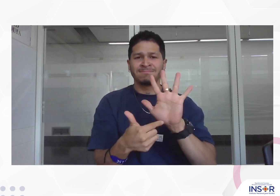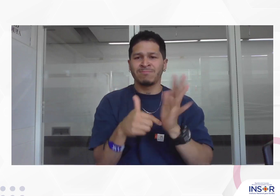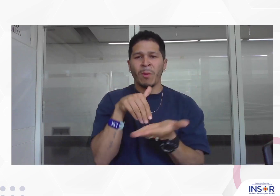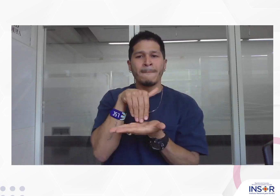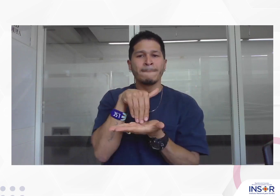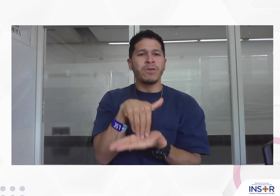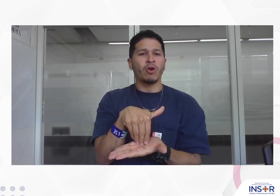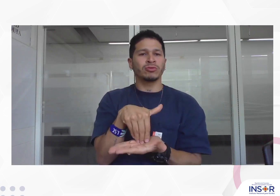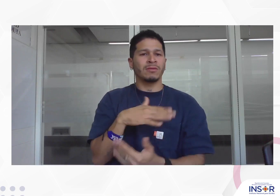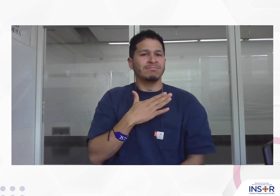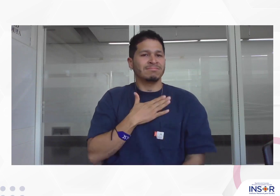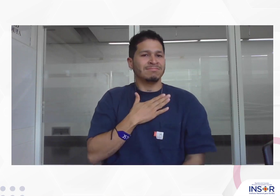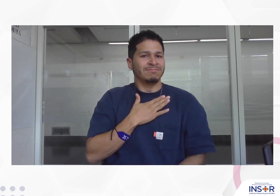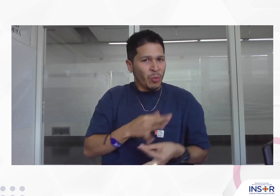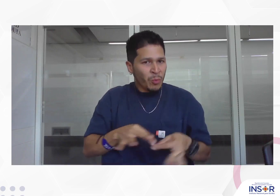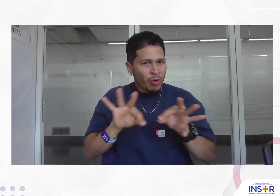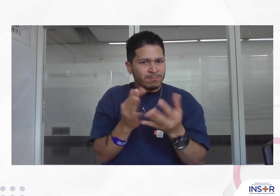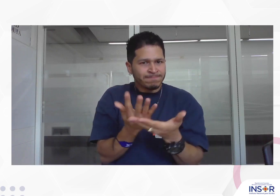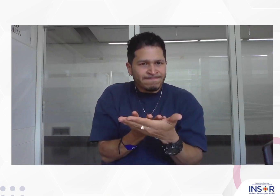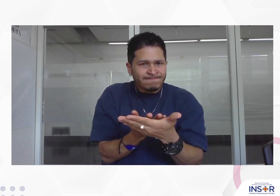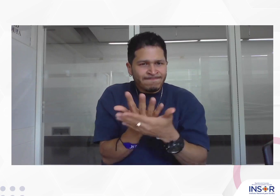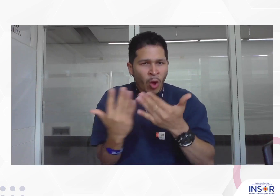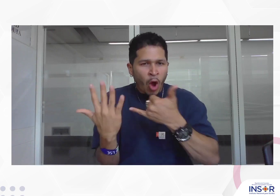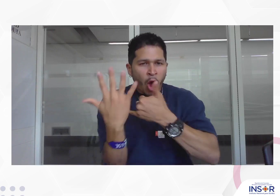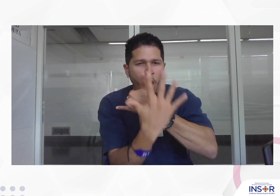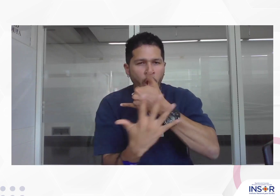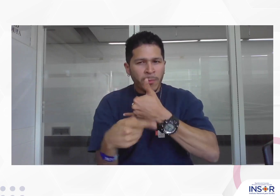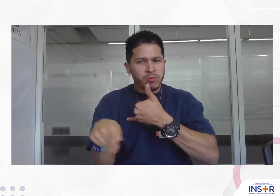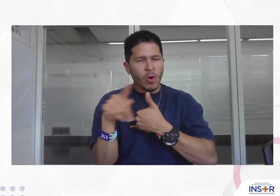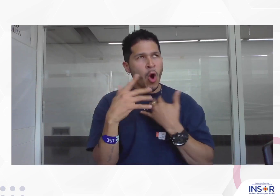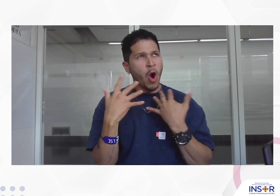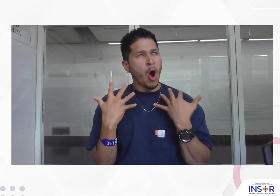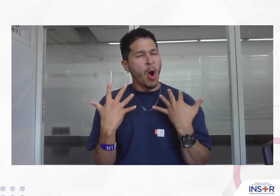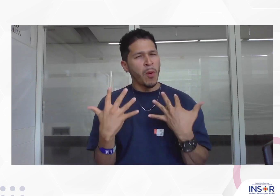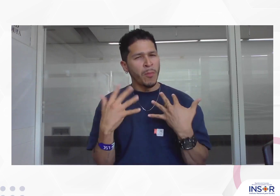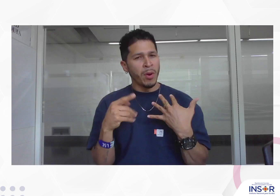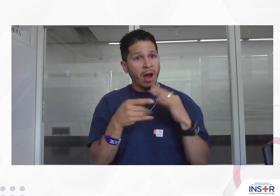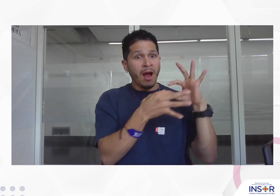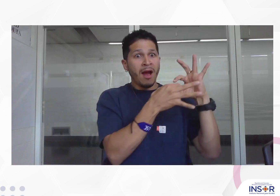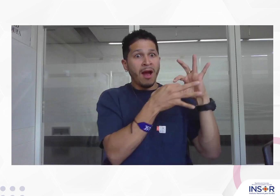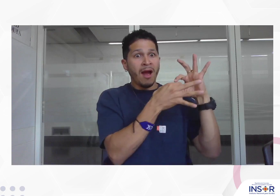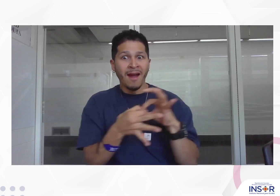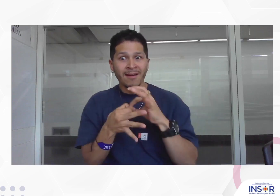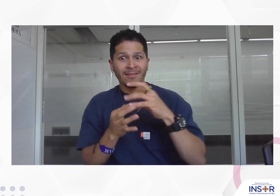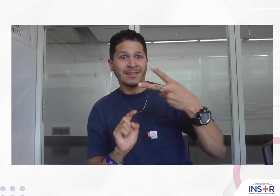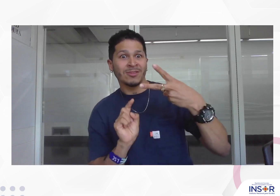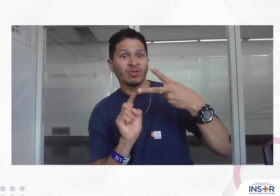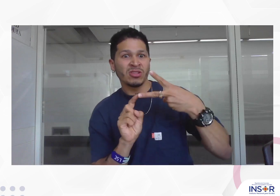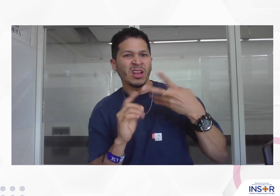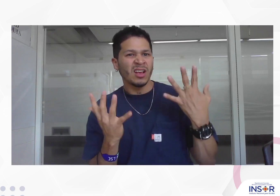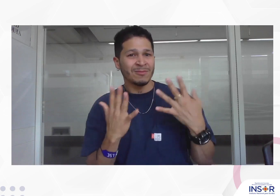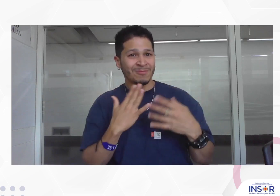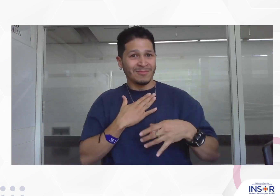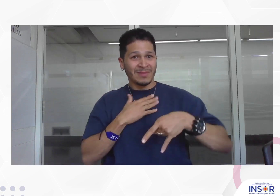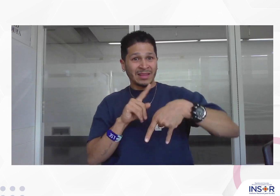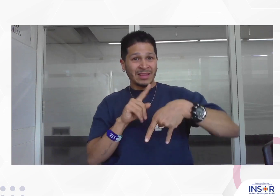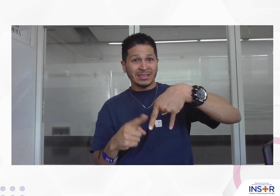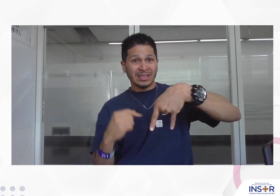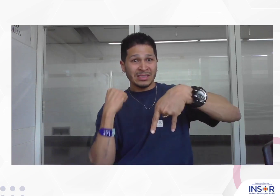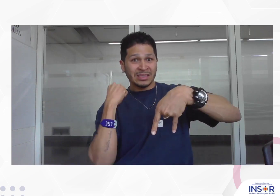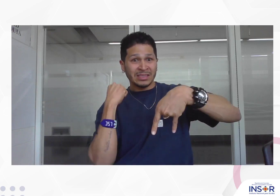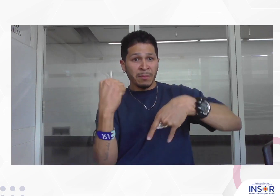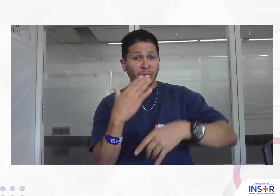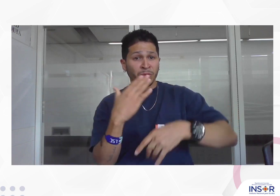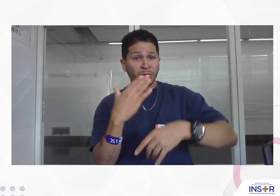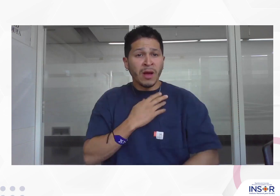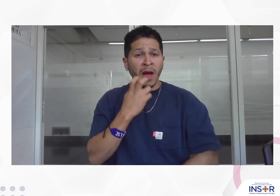al español, pero aquí mi postura como estudiante es invitar a los estudiantes que desde la academia se haga